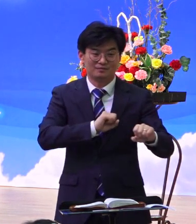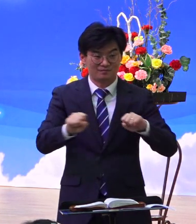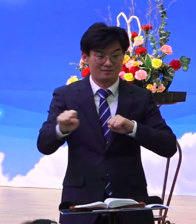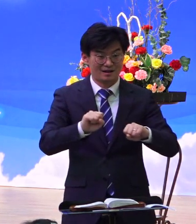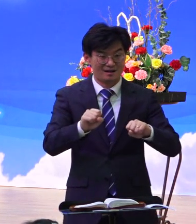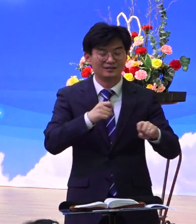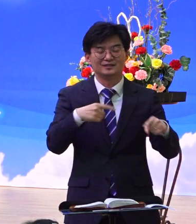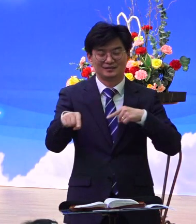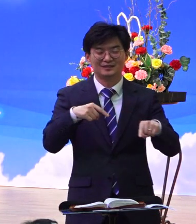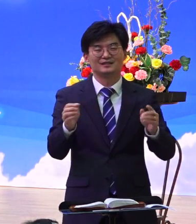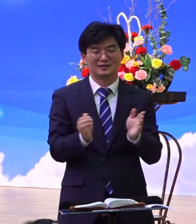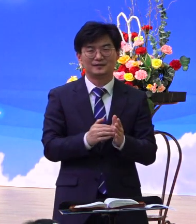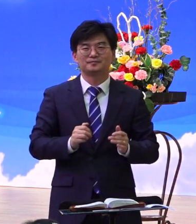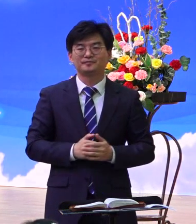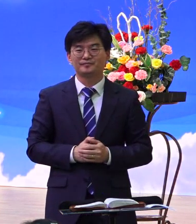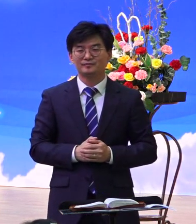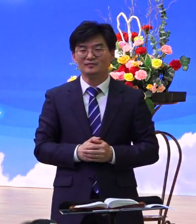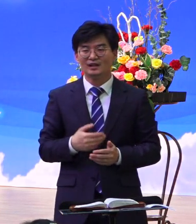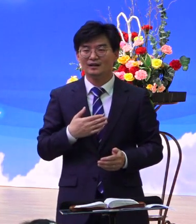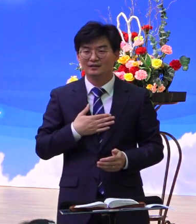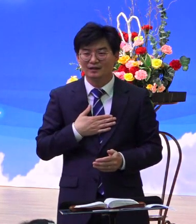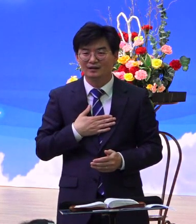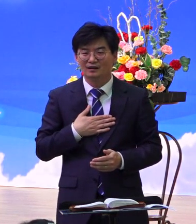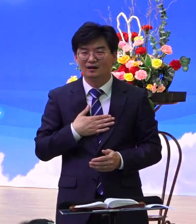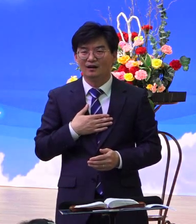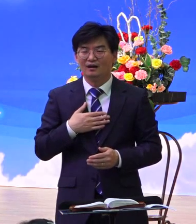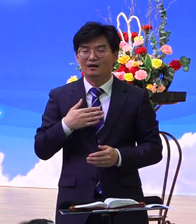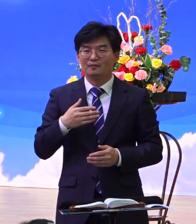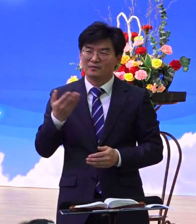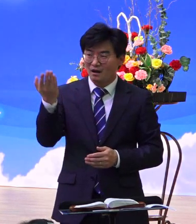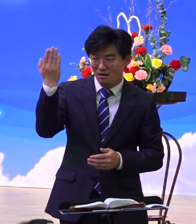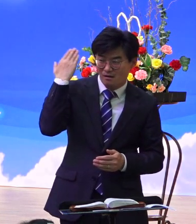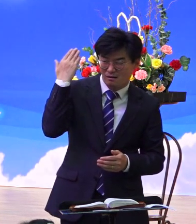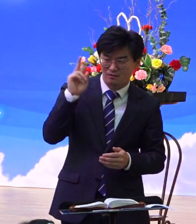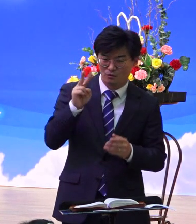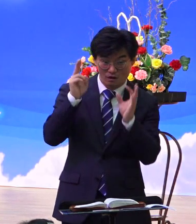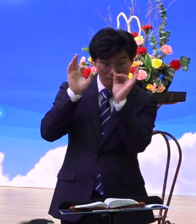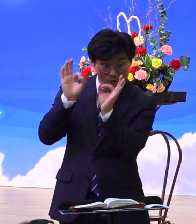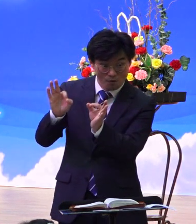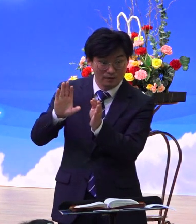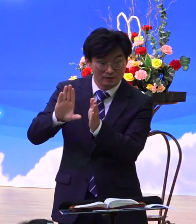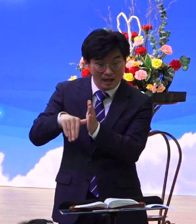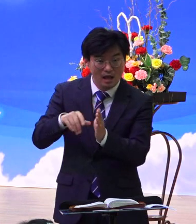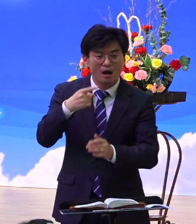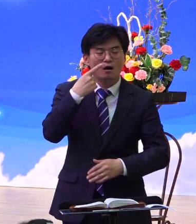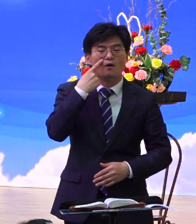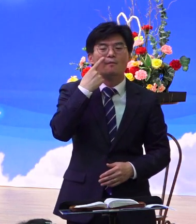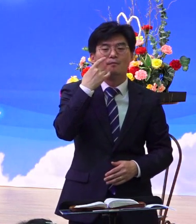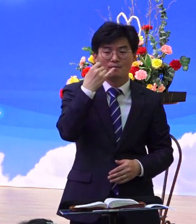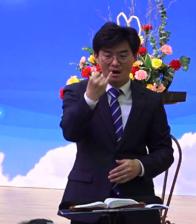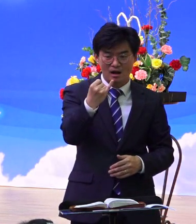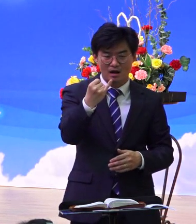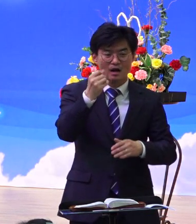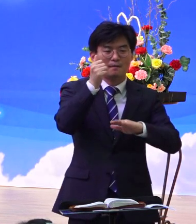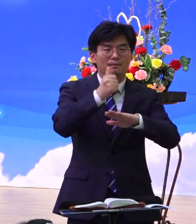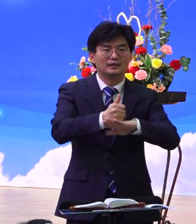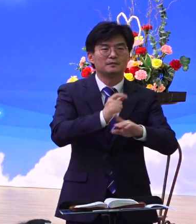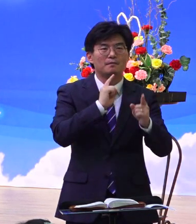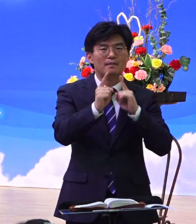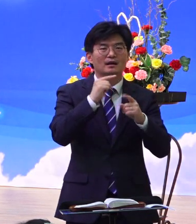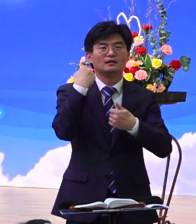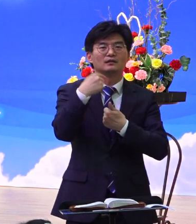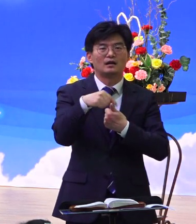링컨이 오랜 후에 자신의 과거를 돌아보면서 어머니와 있었던 그 마지막 장면을 회고하면서